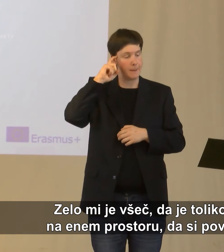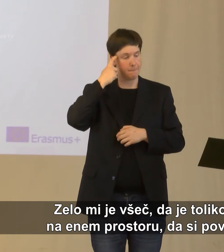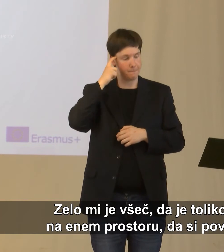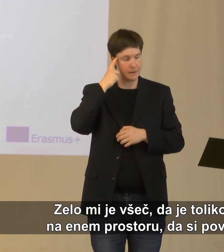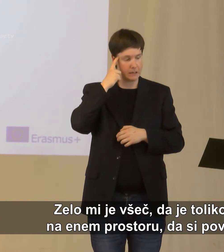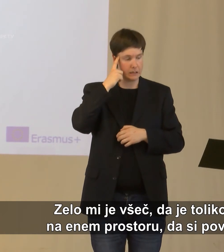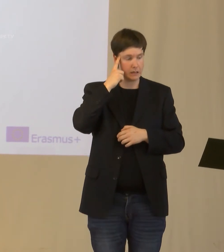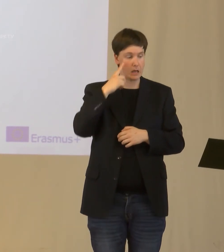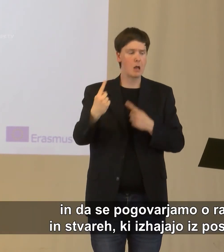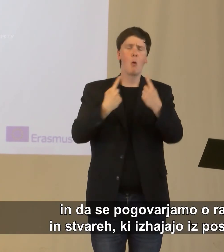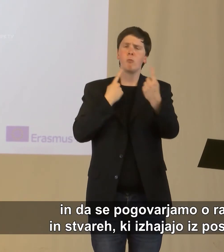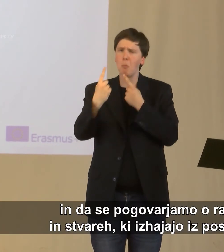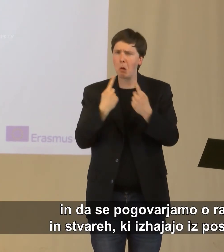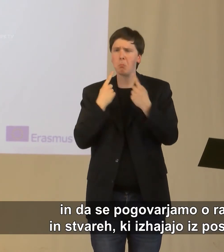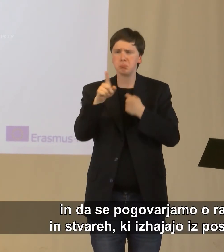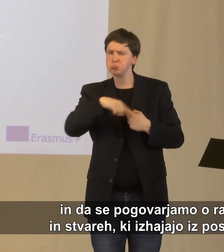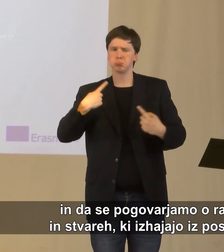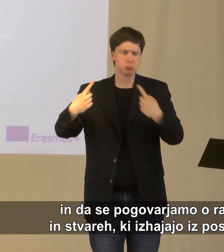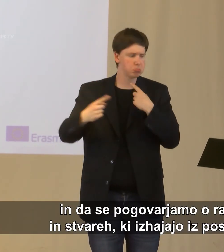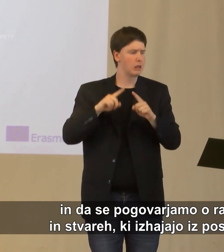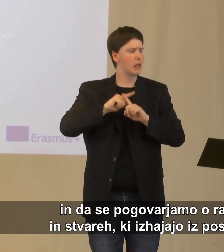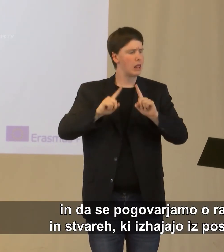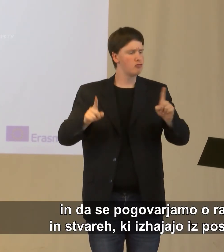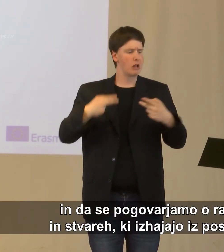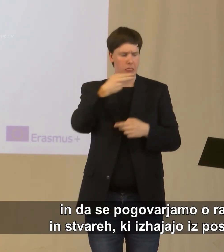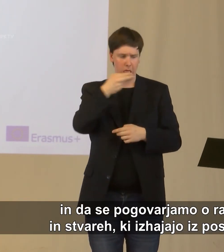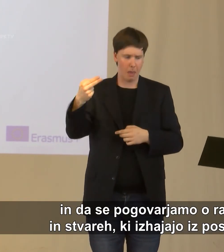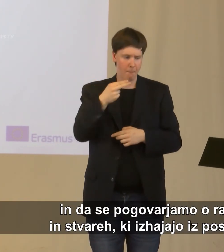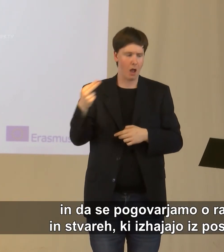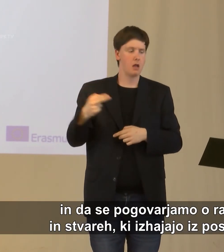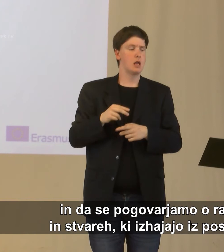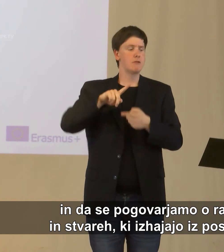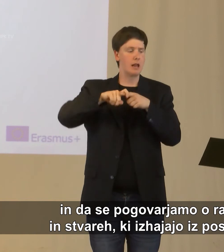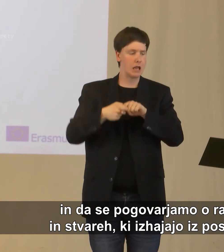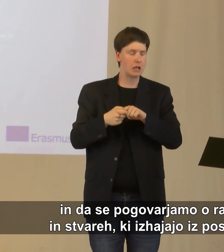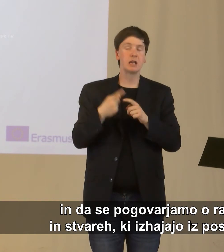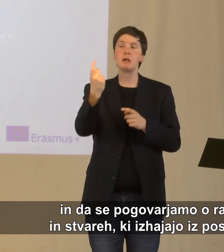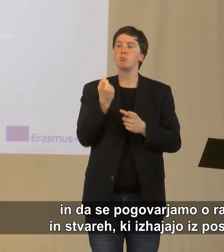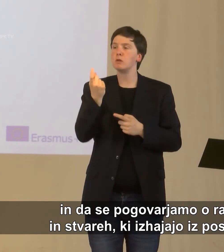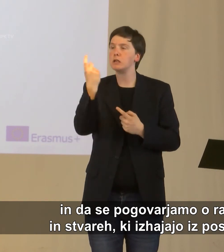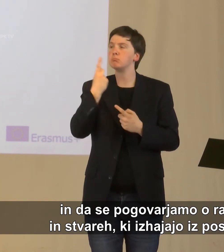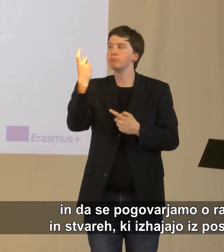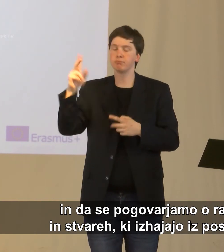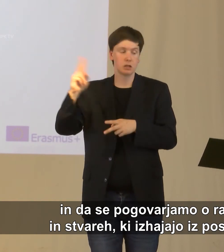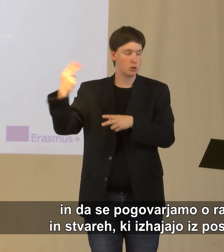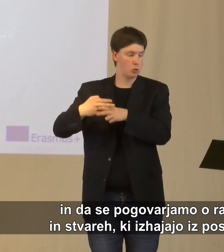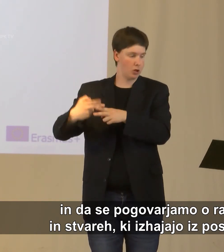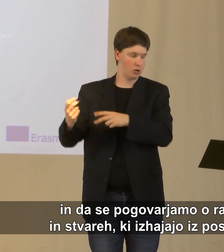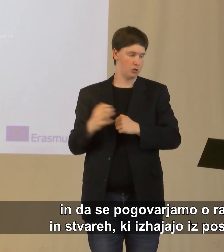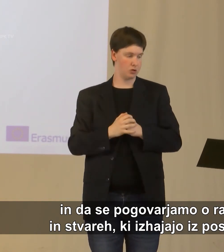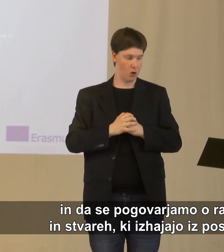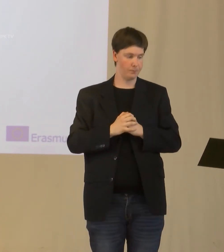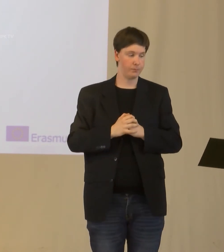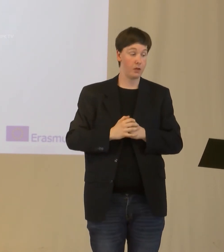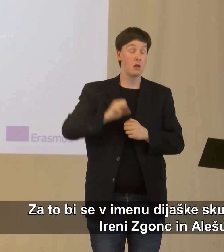da si povemo svoje misli in da se pogovarjamo o različnih temah in stvarih, ki izhajajo iz